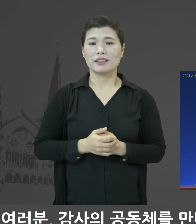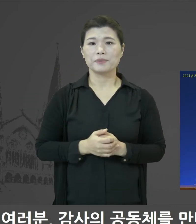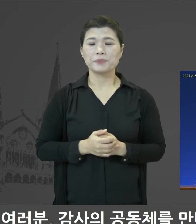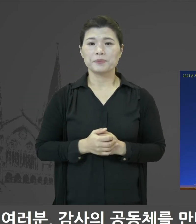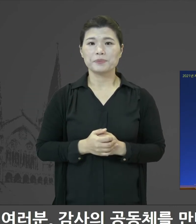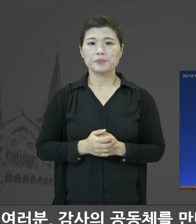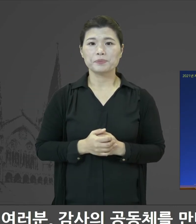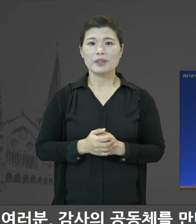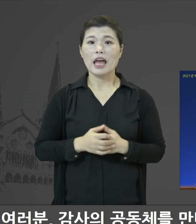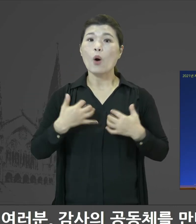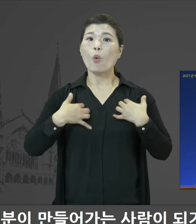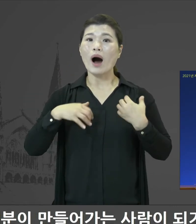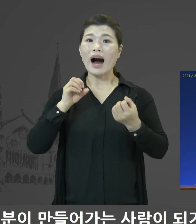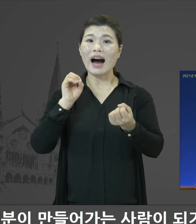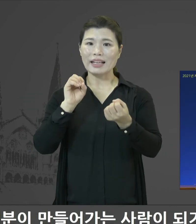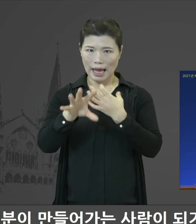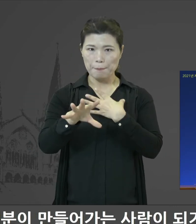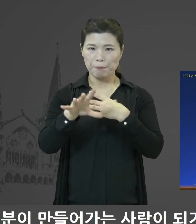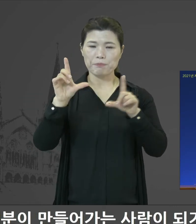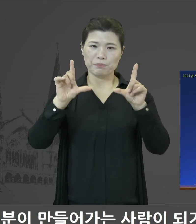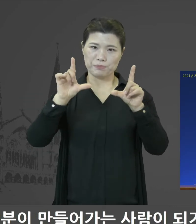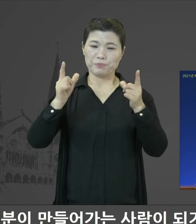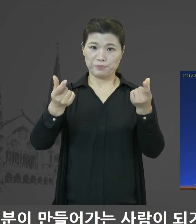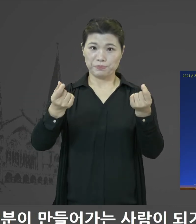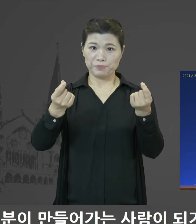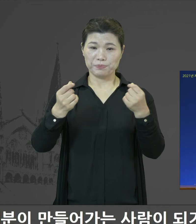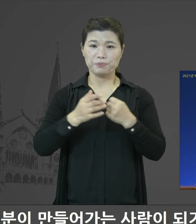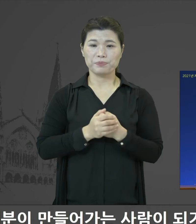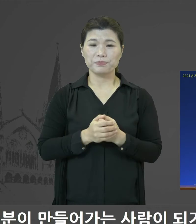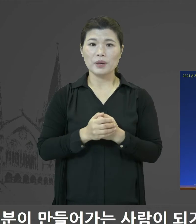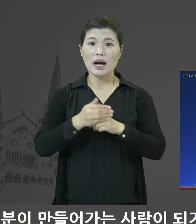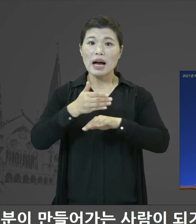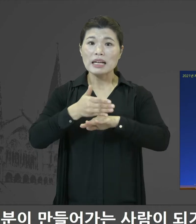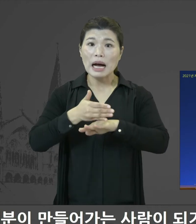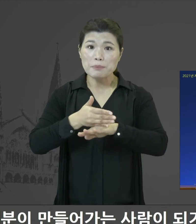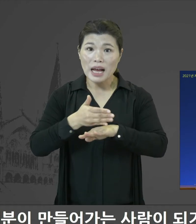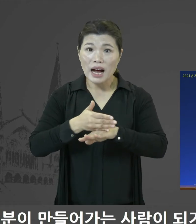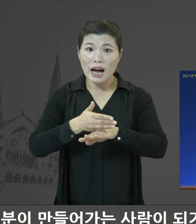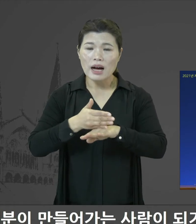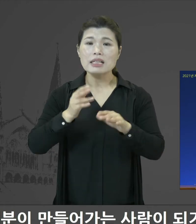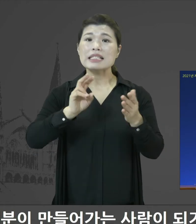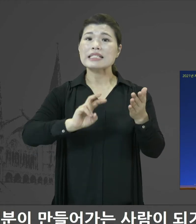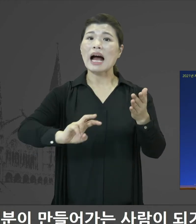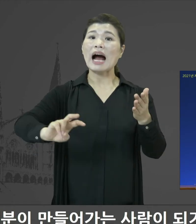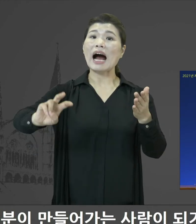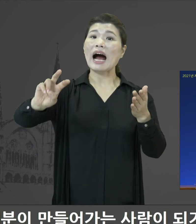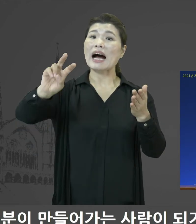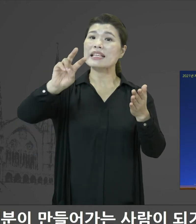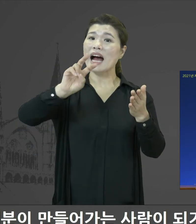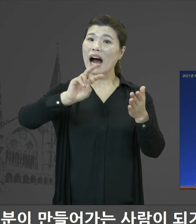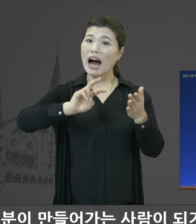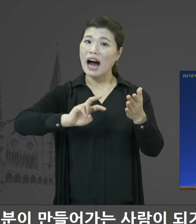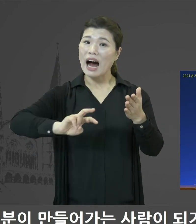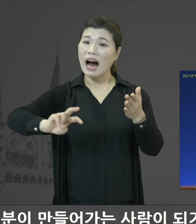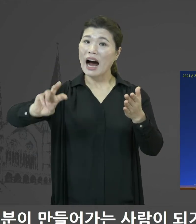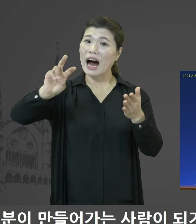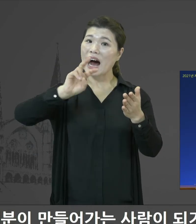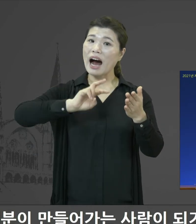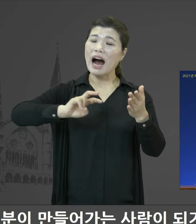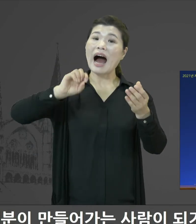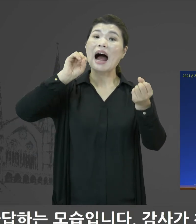이게 화답하는 모습이죠. 이 감사가 찬양으로 화답되어질 때에